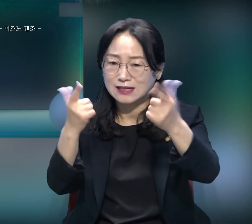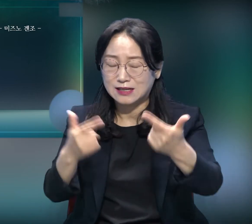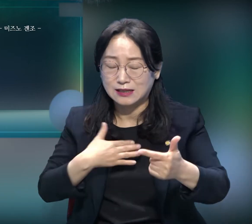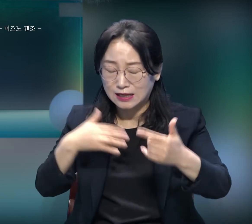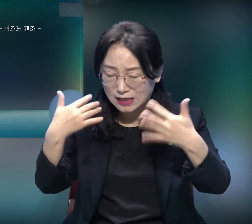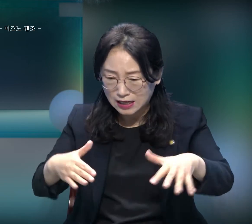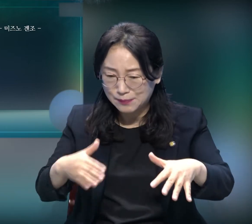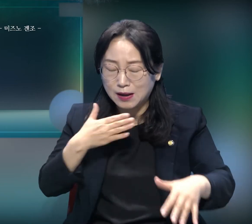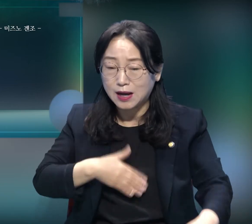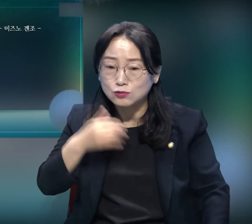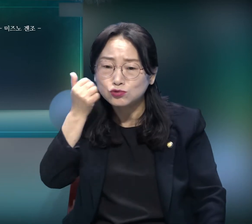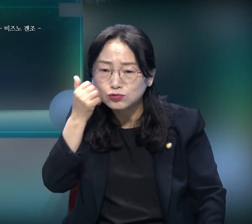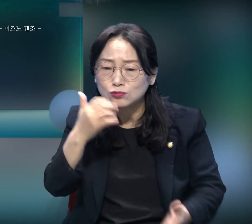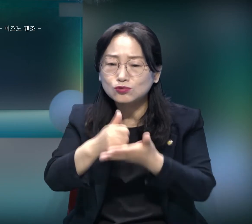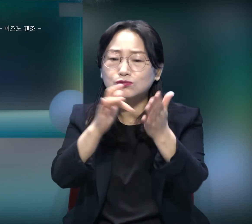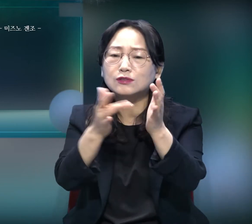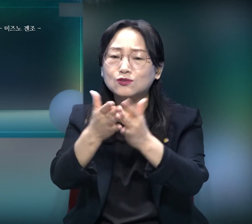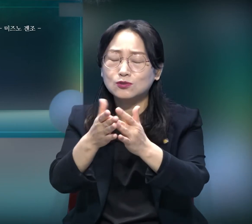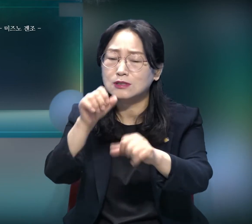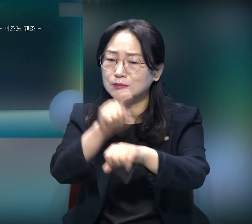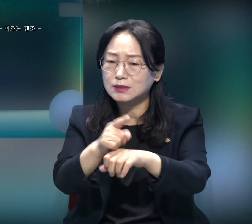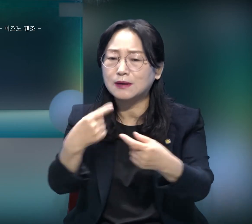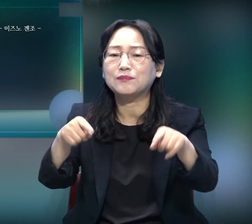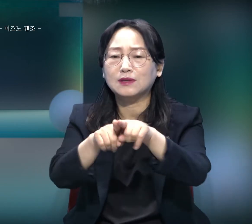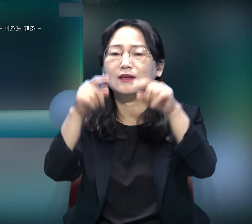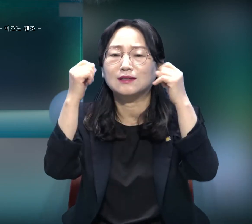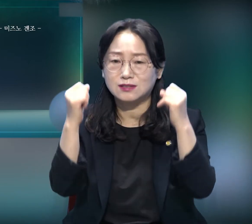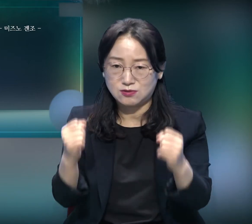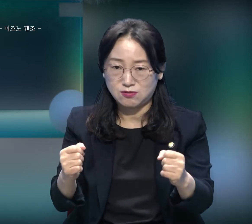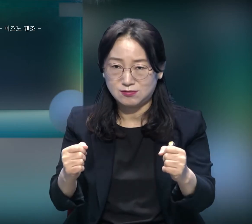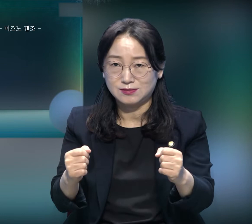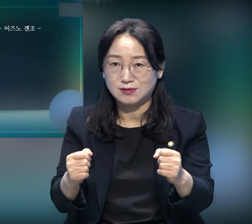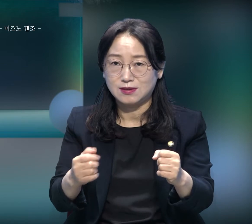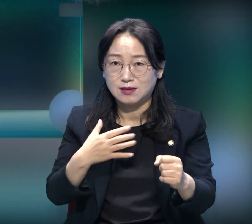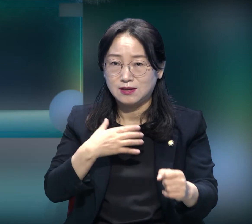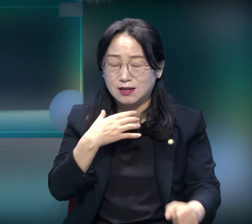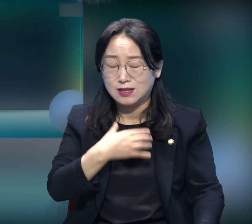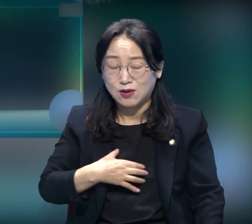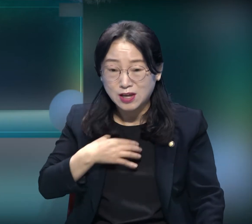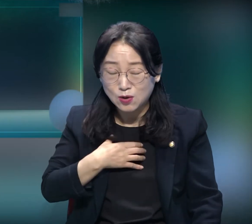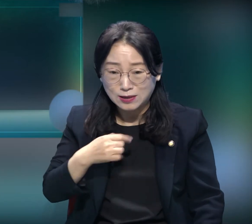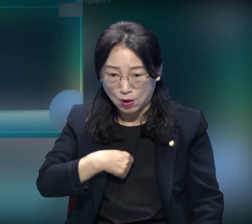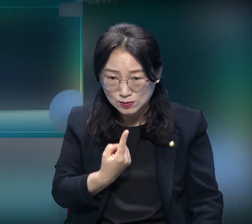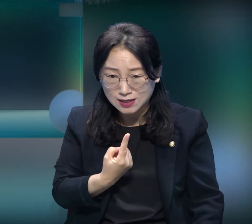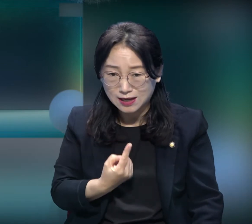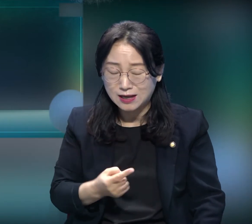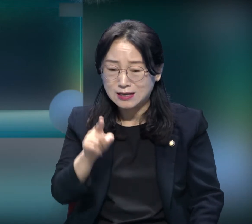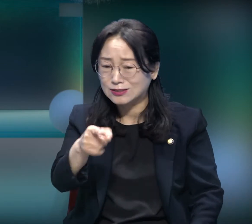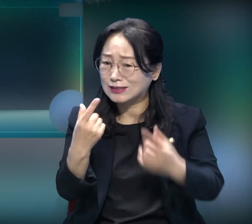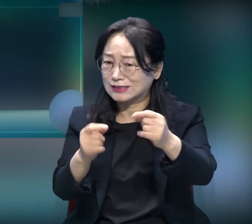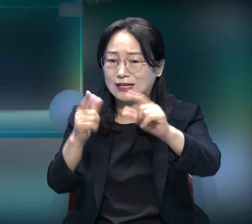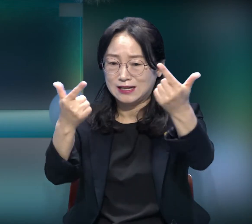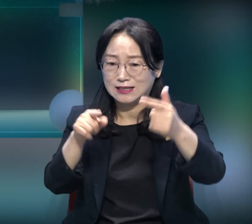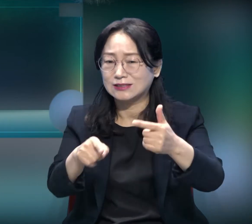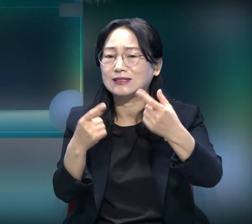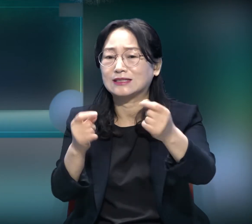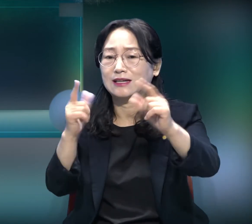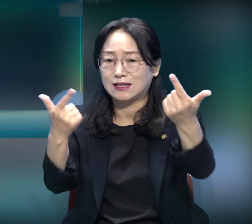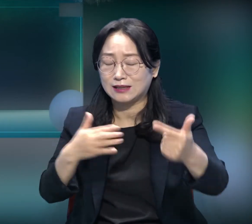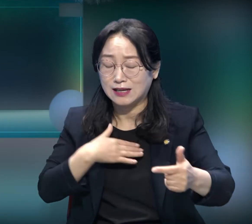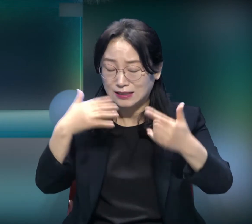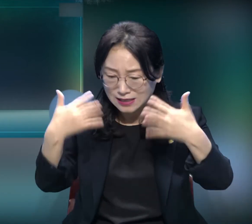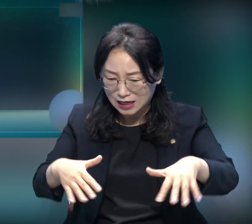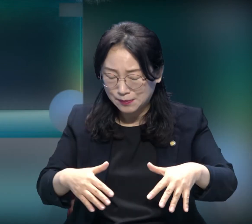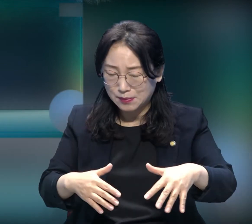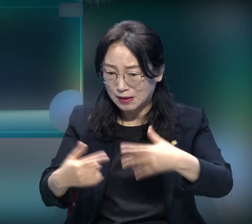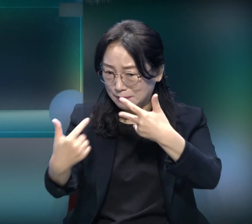알고 계시는 주 예수가 이미 함께 계셔. 괴로워하는 건 나 혼자, 그렇지 않아, 그렇지 않아. 나의 약함을